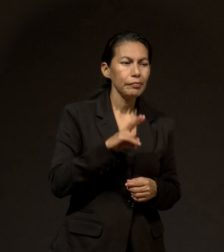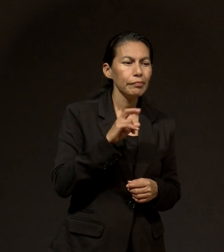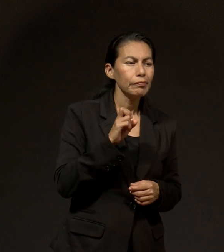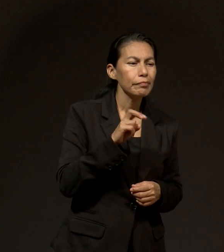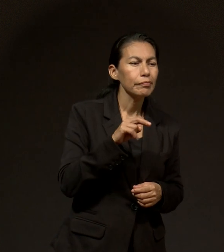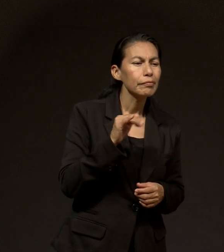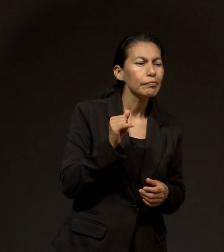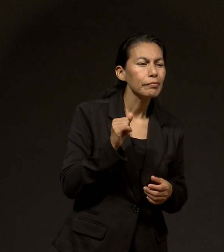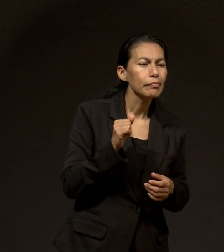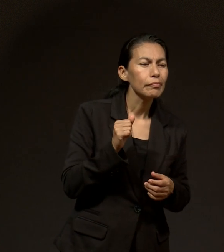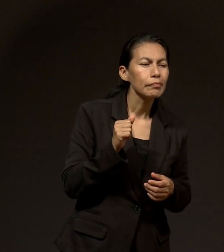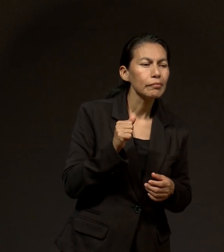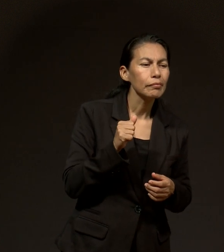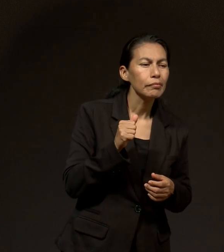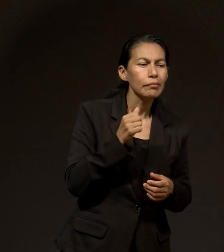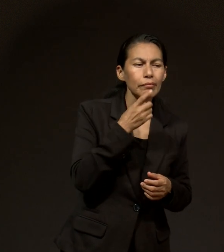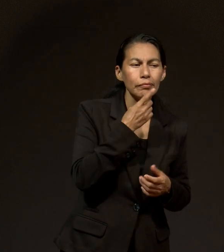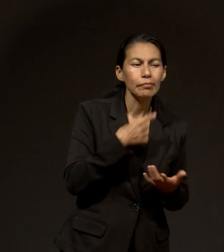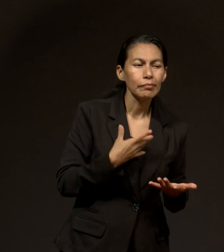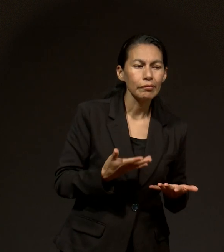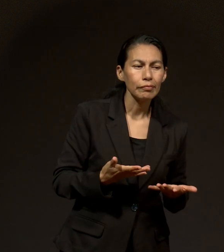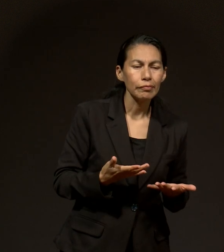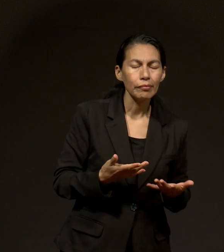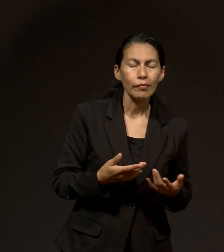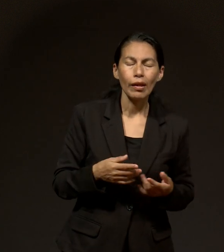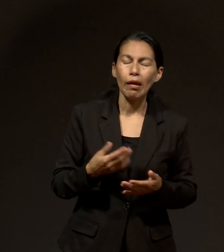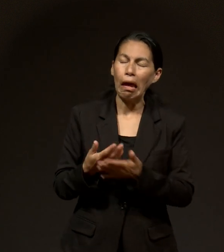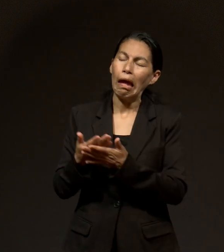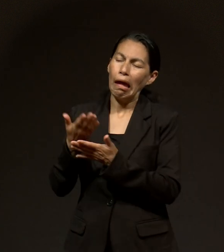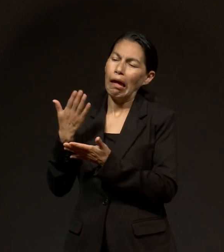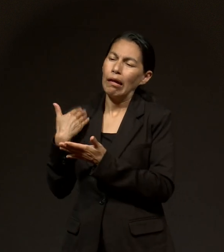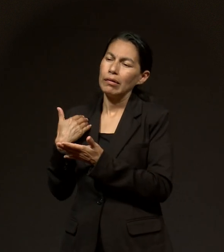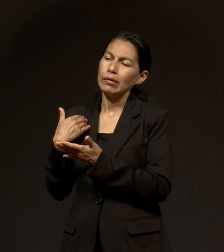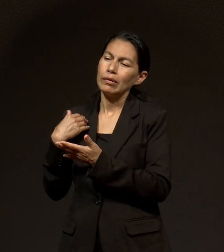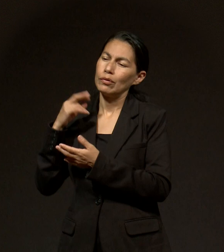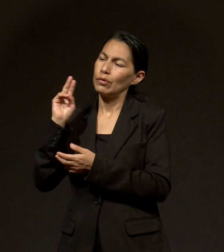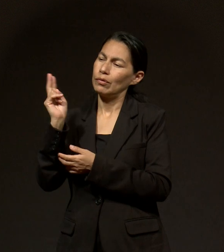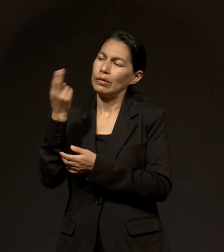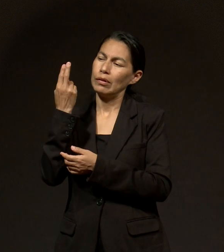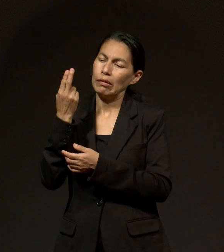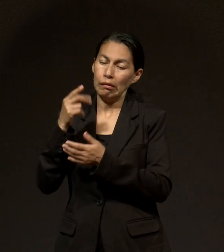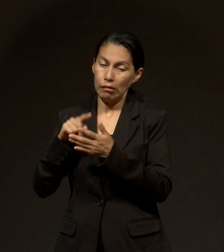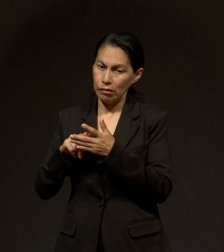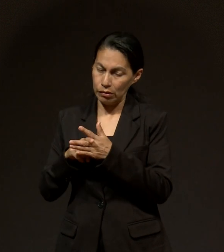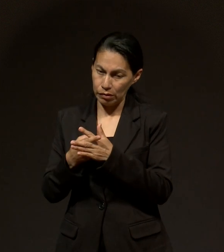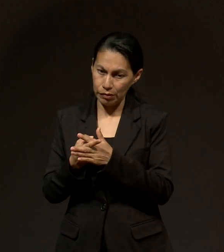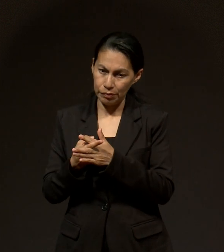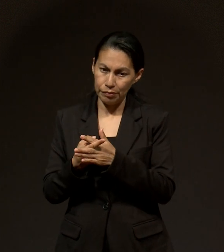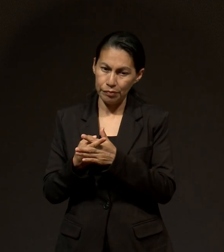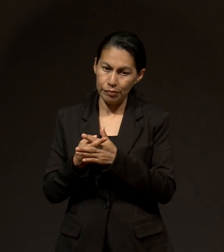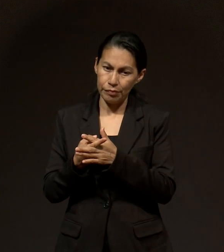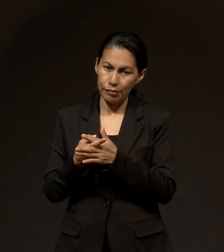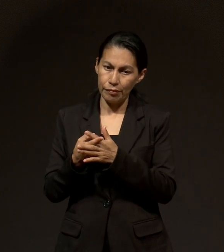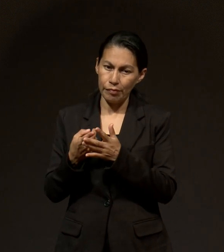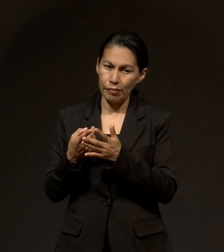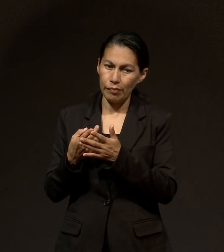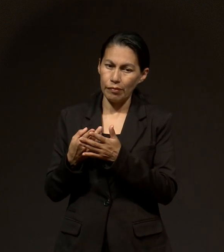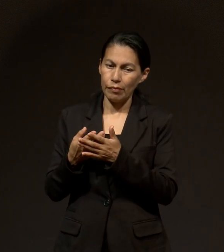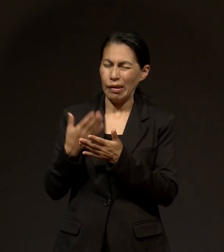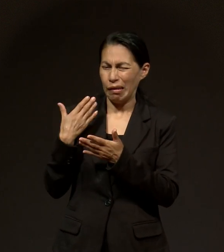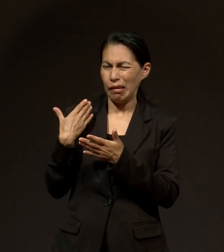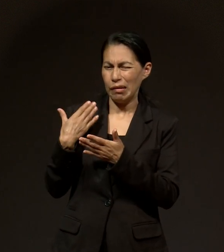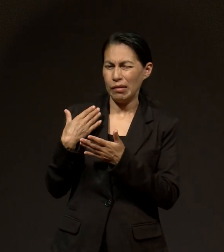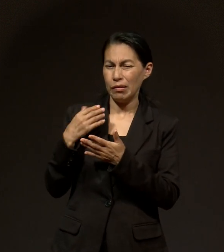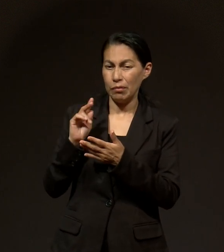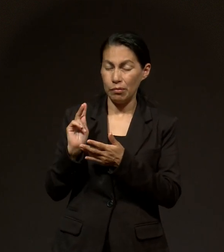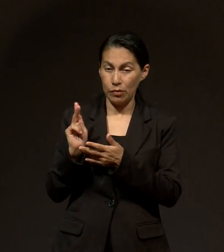Bania? Bueno, al iniciar mi carrera universitaria, pues, cuando, bueno, antes,